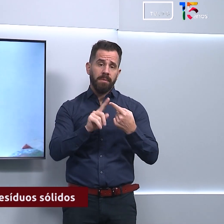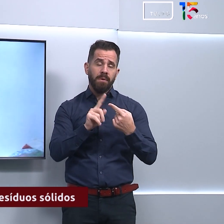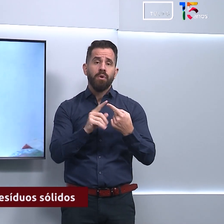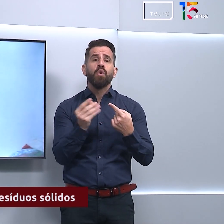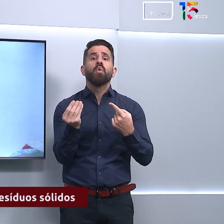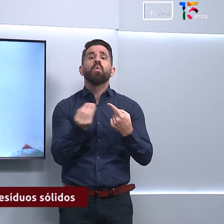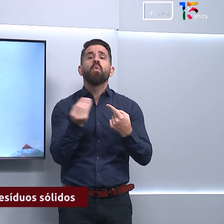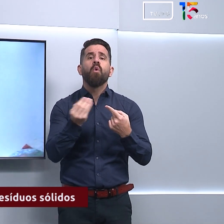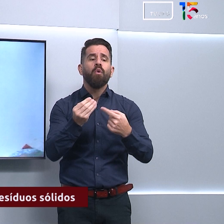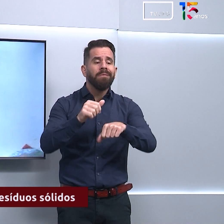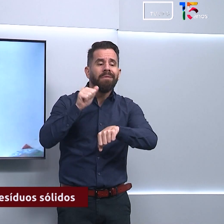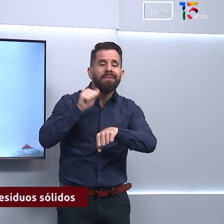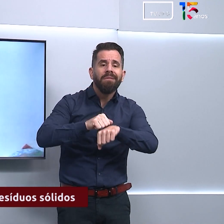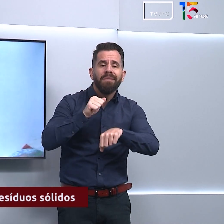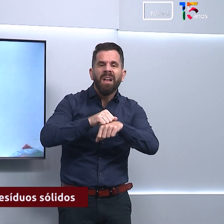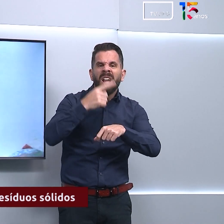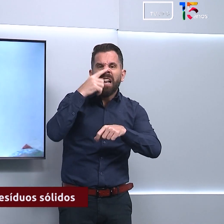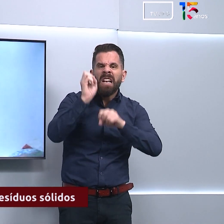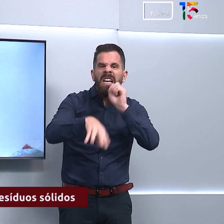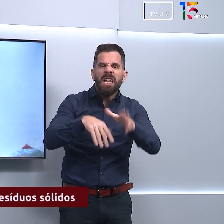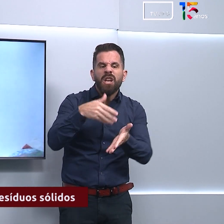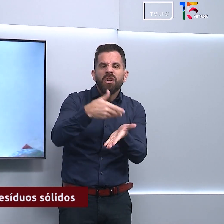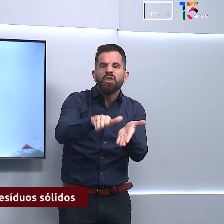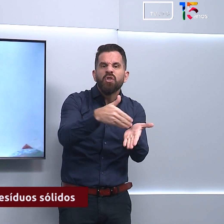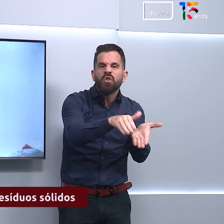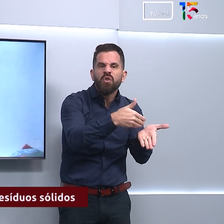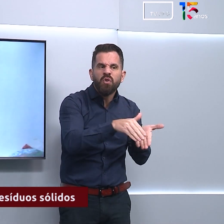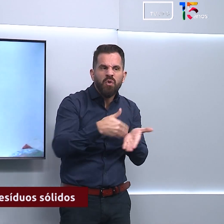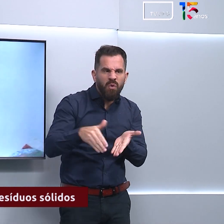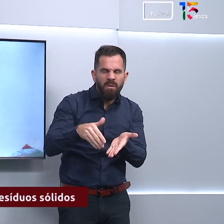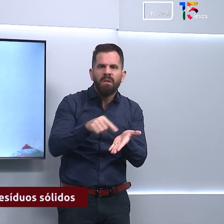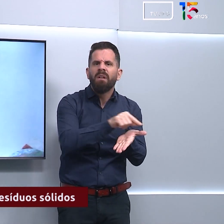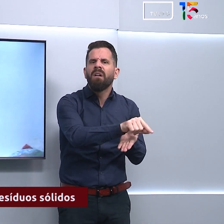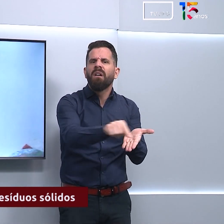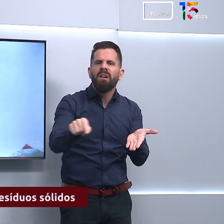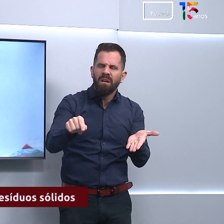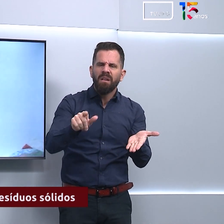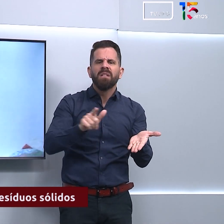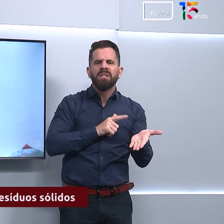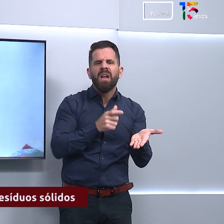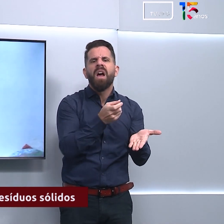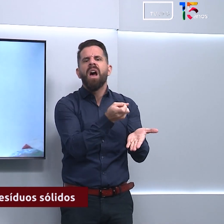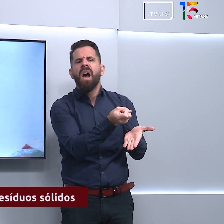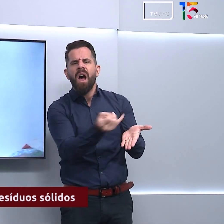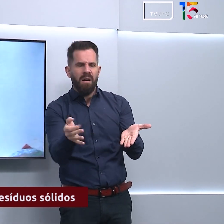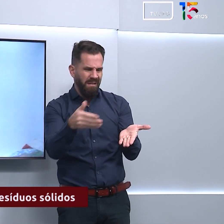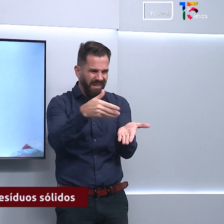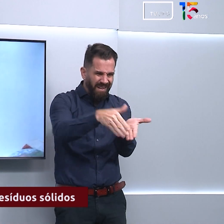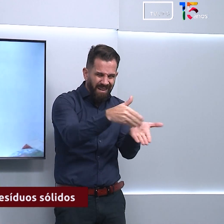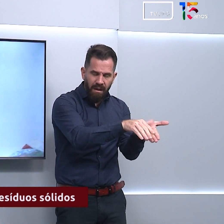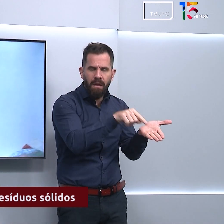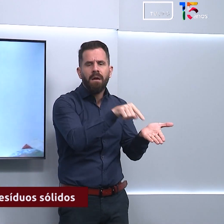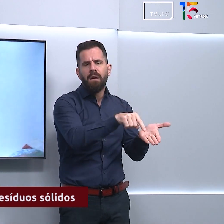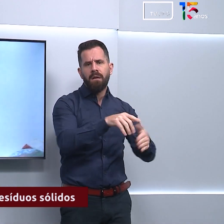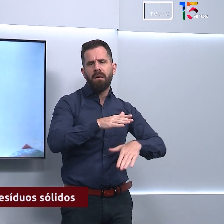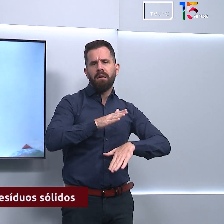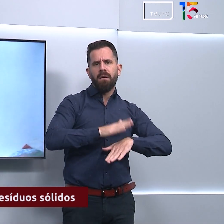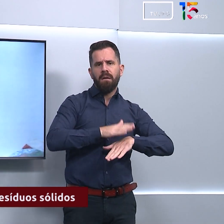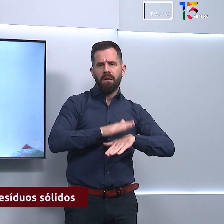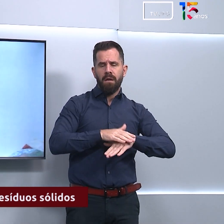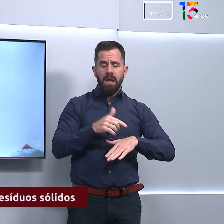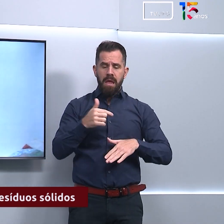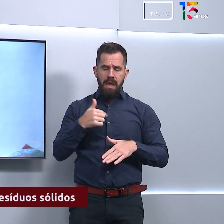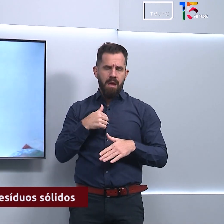dos resíduos. Entre os resíduos, nós temos os resíduos gerados pelo